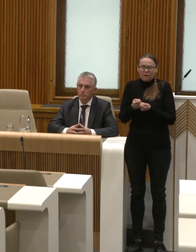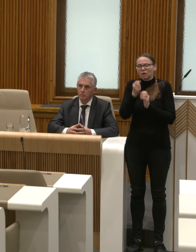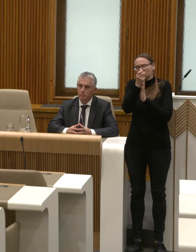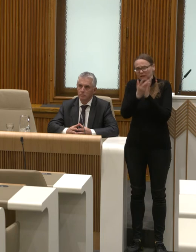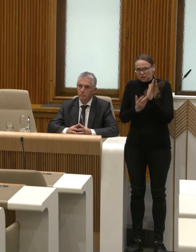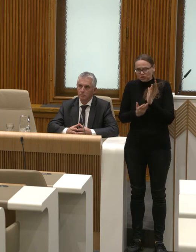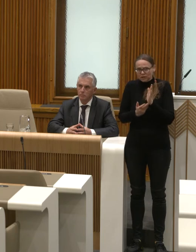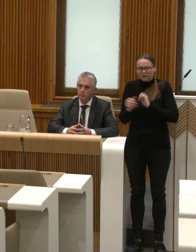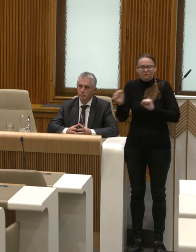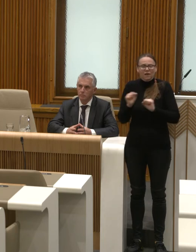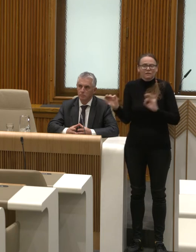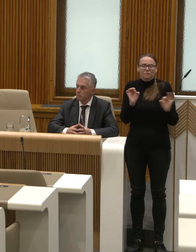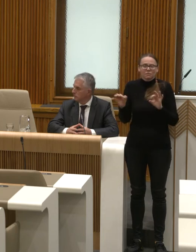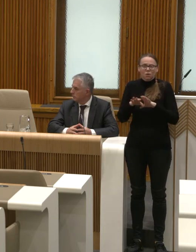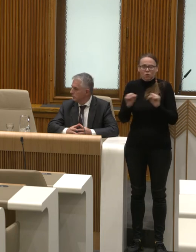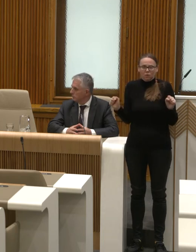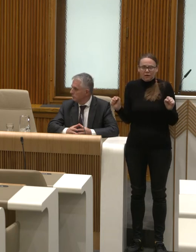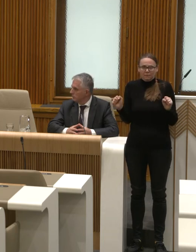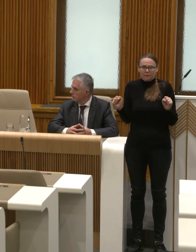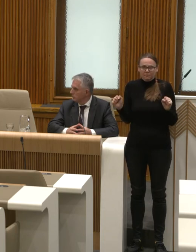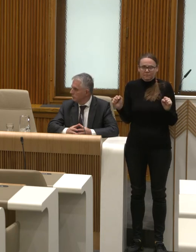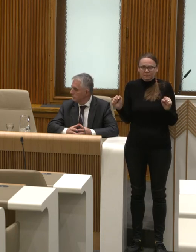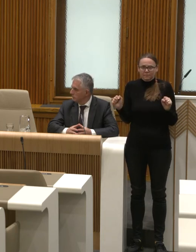našteti. Vlada pripravlja ukrepe,